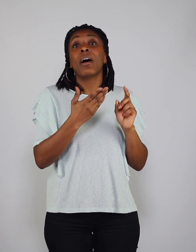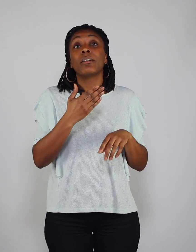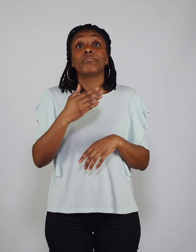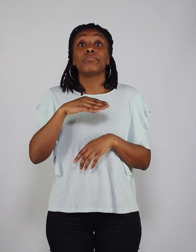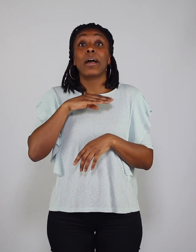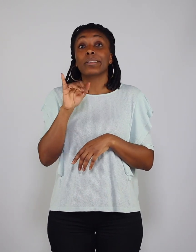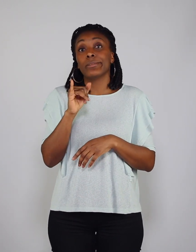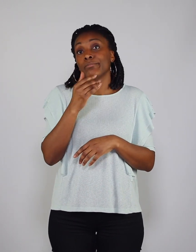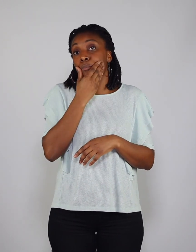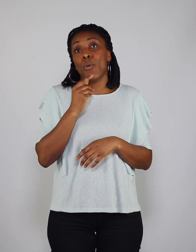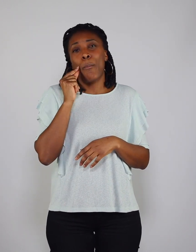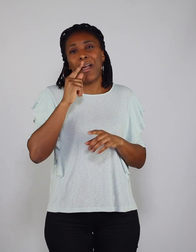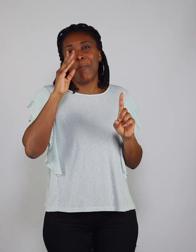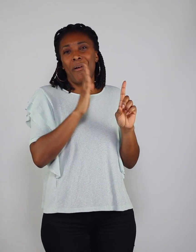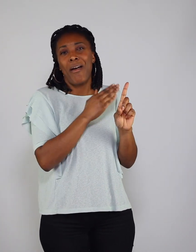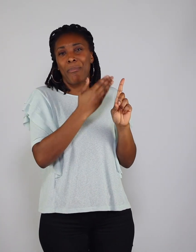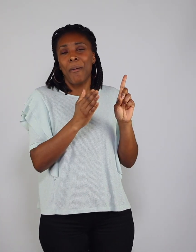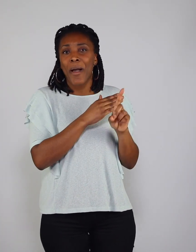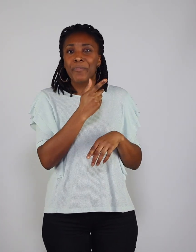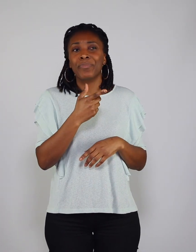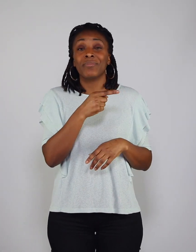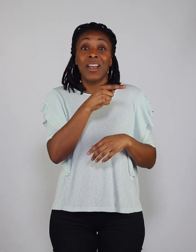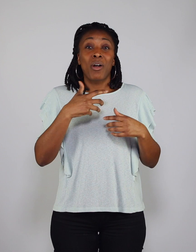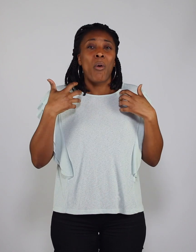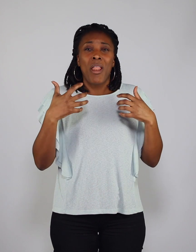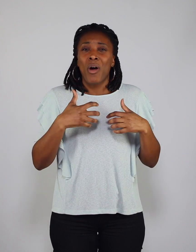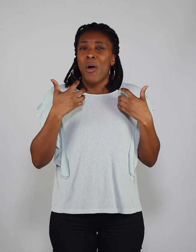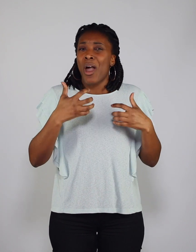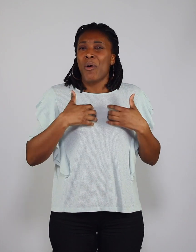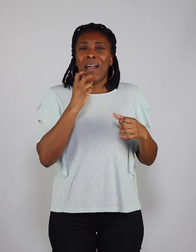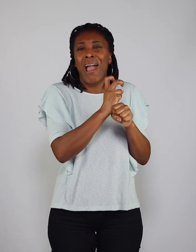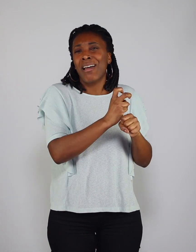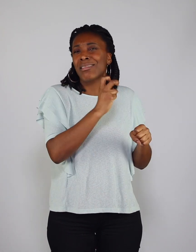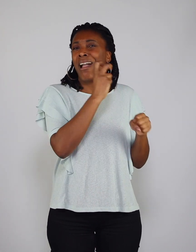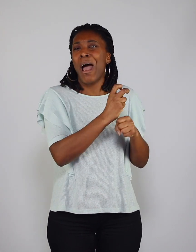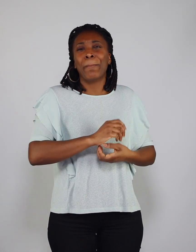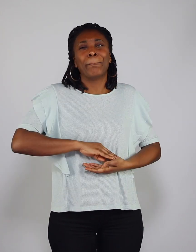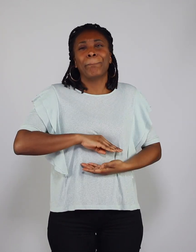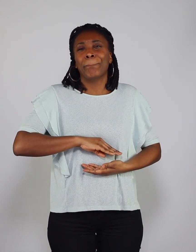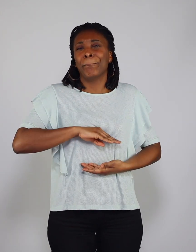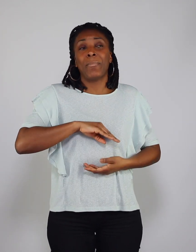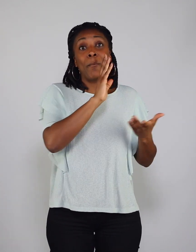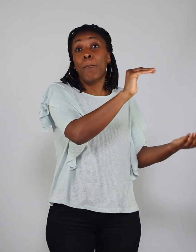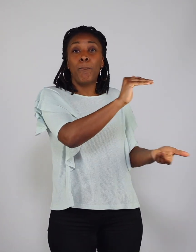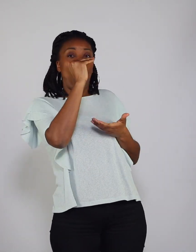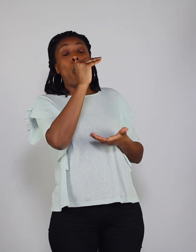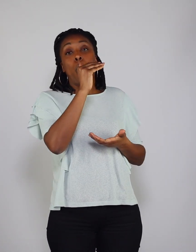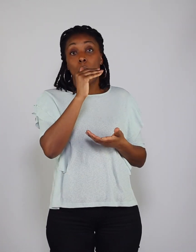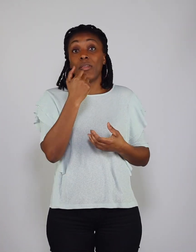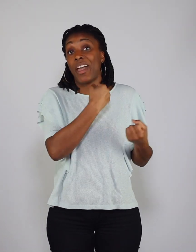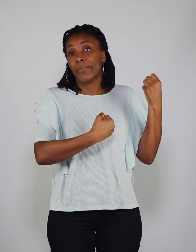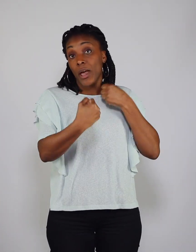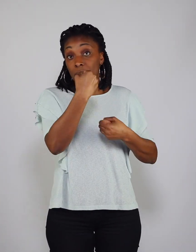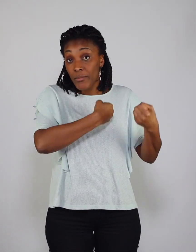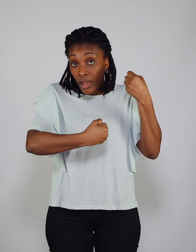au foyer par mon beau-père. Cette colère, ces choses qu'elle accumulait en elle, étaient rejetées sur moi.